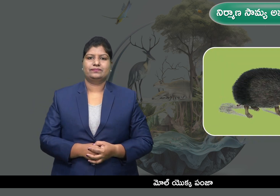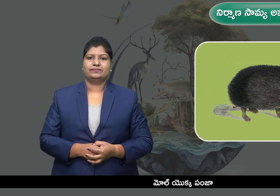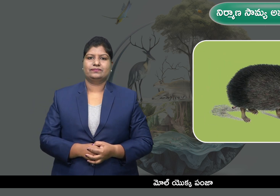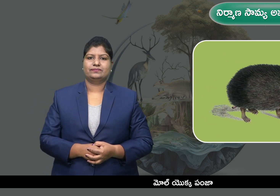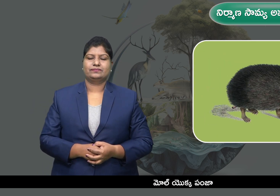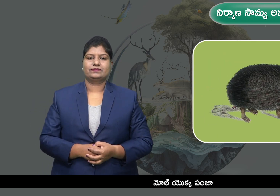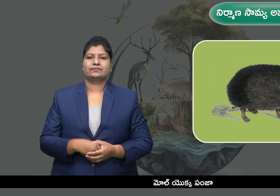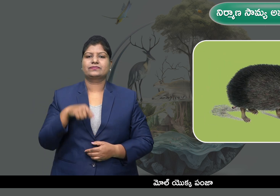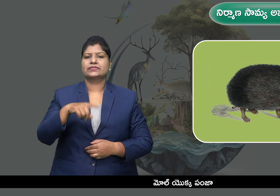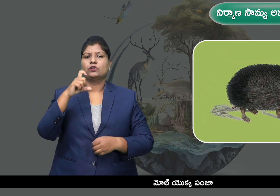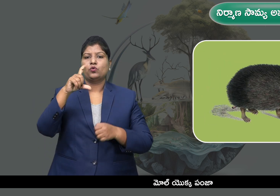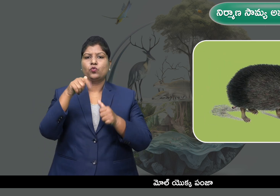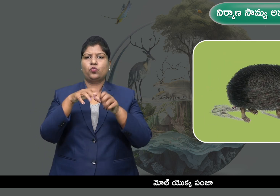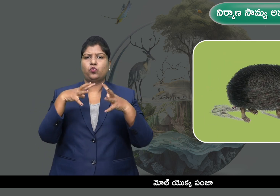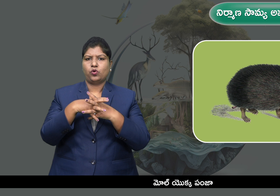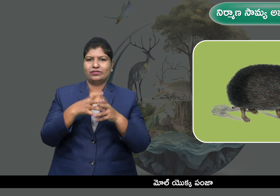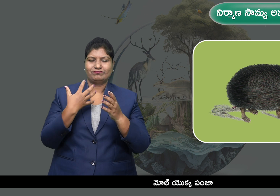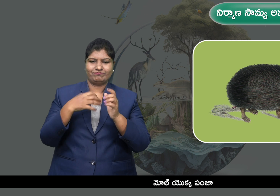పుట్టుమచ్చ యొక్క పంజా,